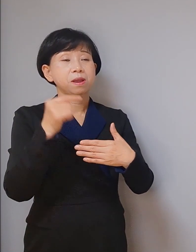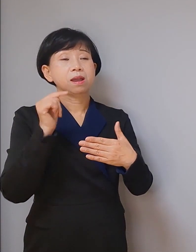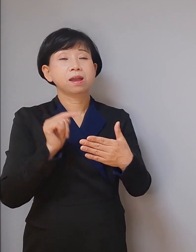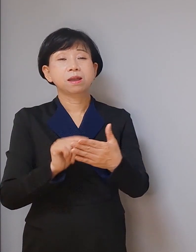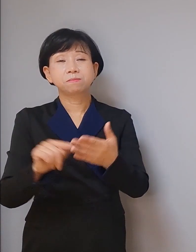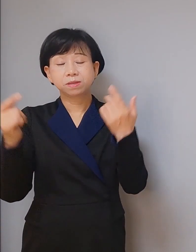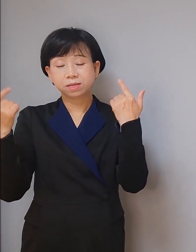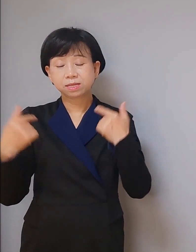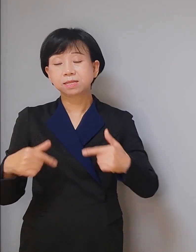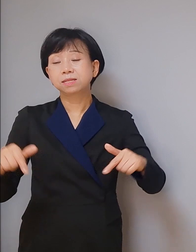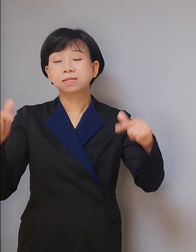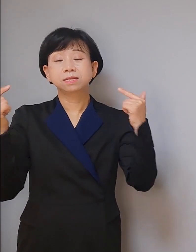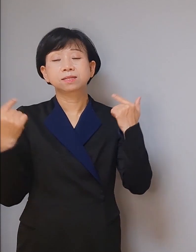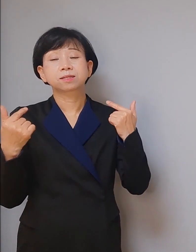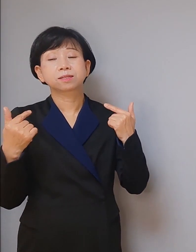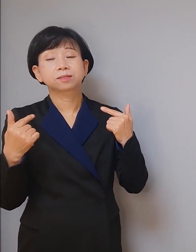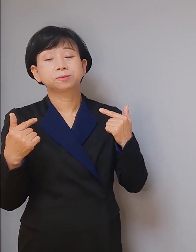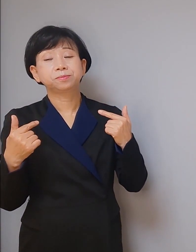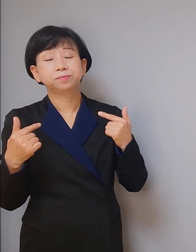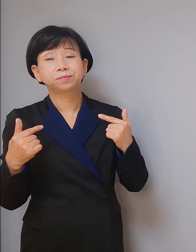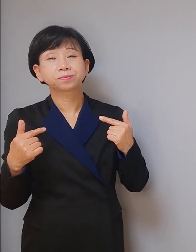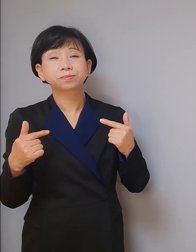많으나 마음이